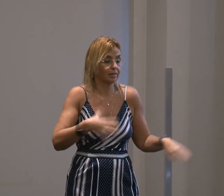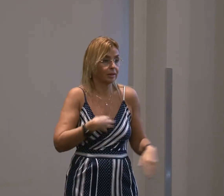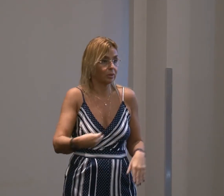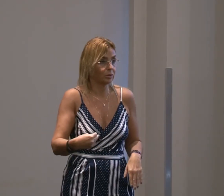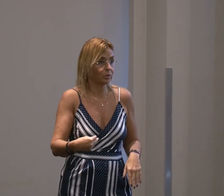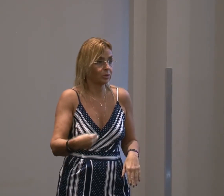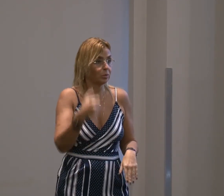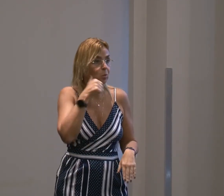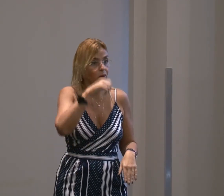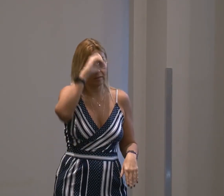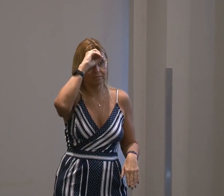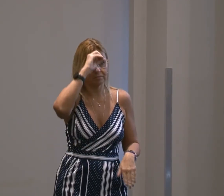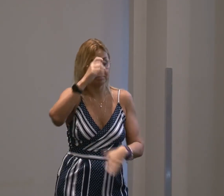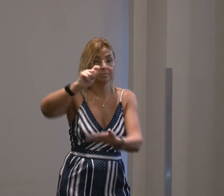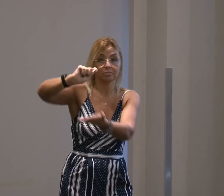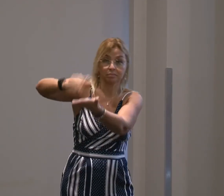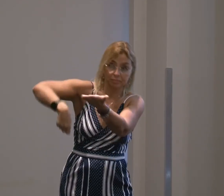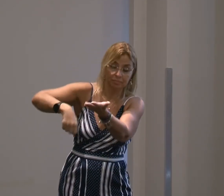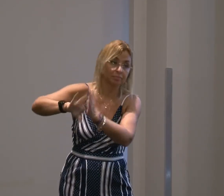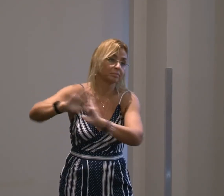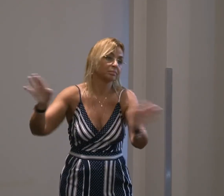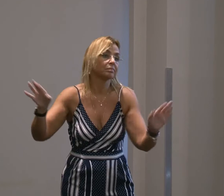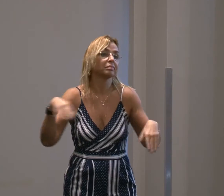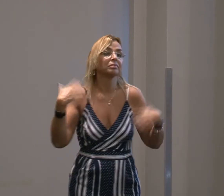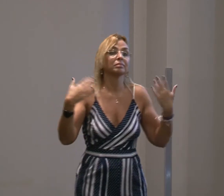ó. Ela assinou o termo, era um termo de